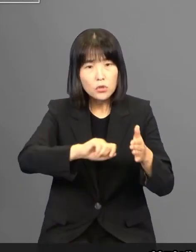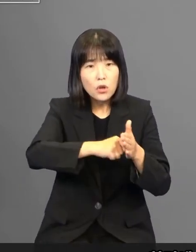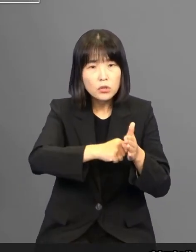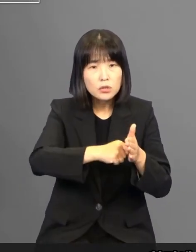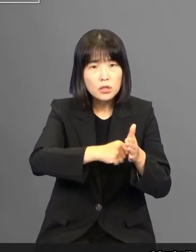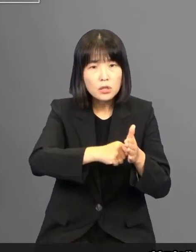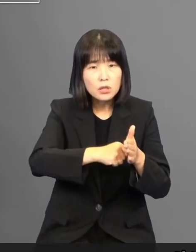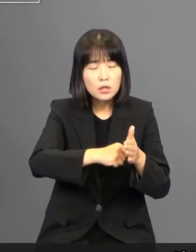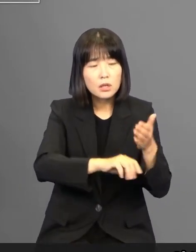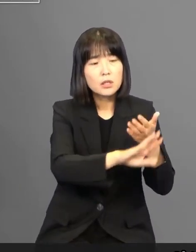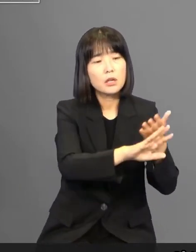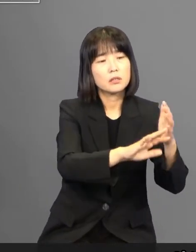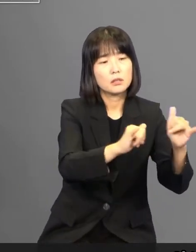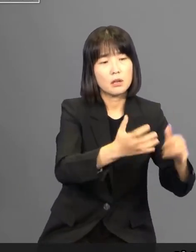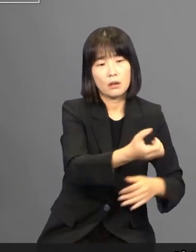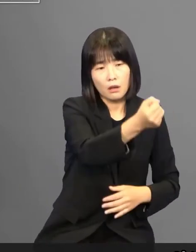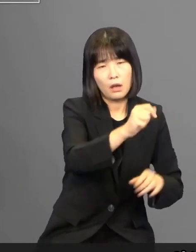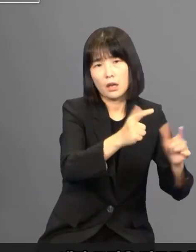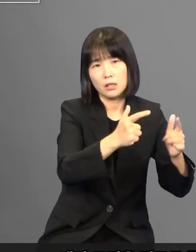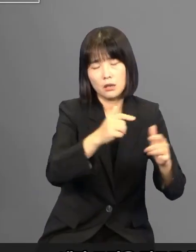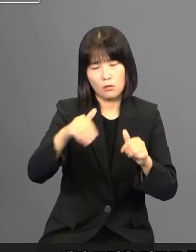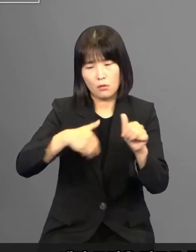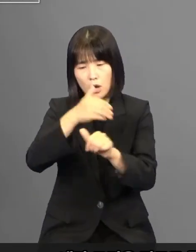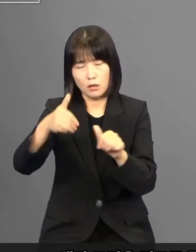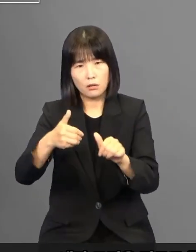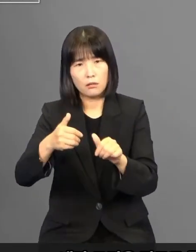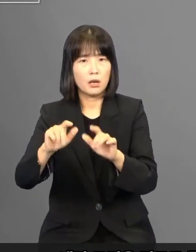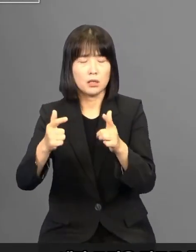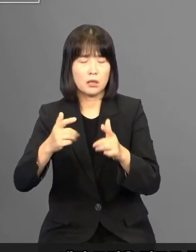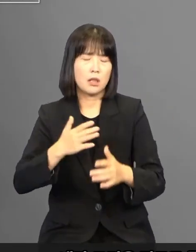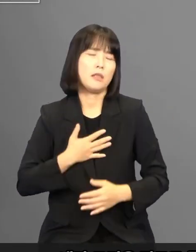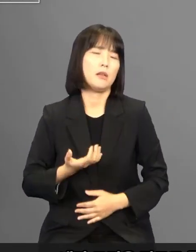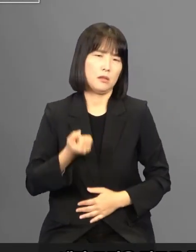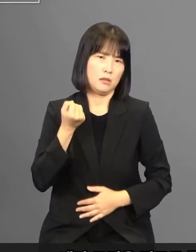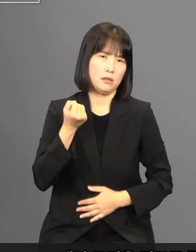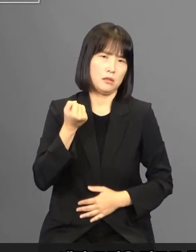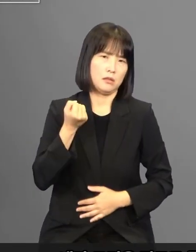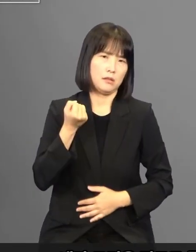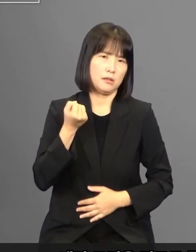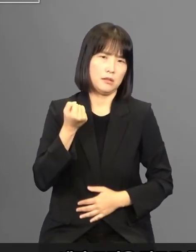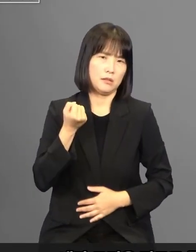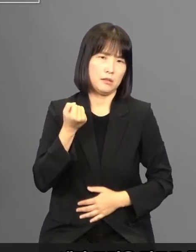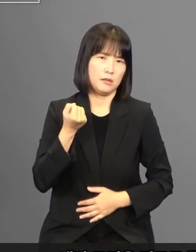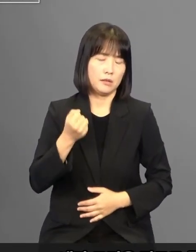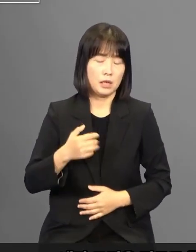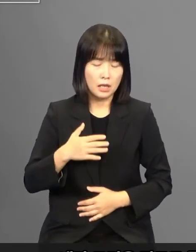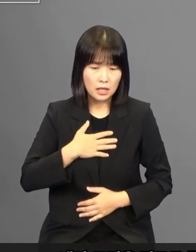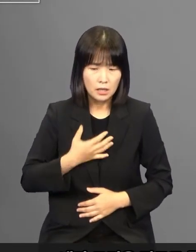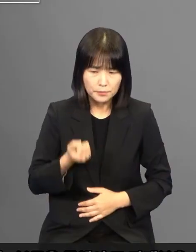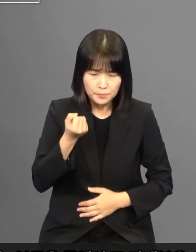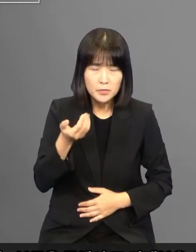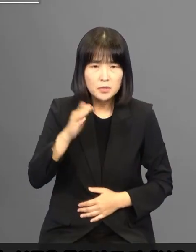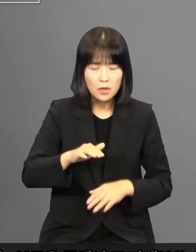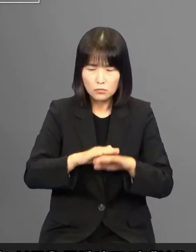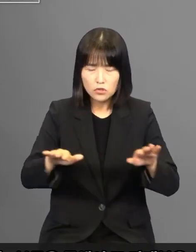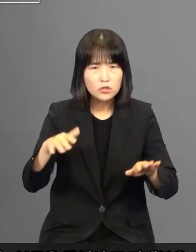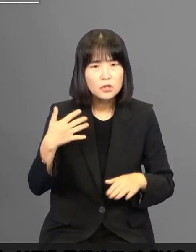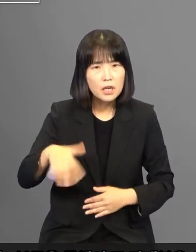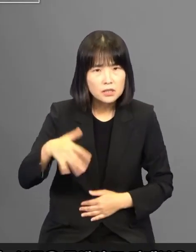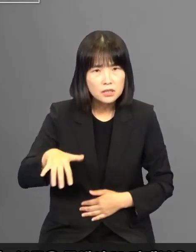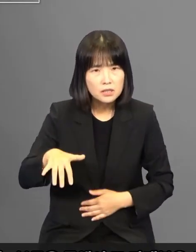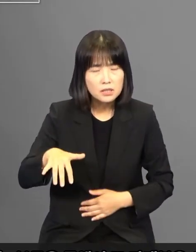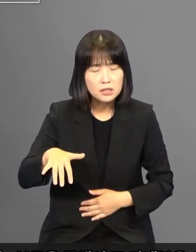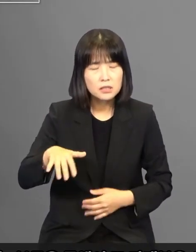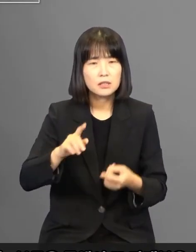환경에 있는 게 아니에요. 나에게 있구나. 내가 그것을 쥐고도 풀지 않고 있구나 라고 하는 것을 오늘 본문을